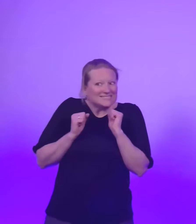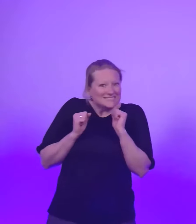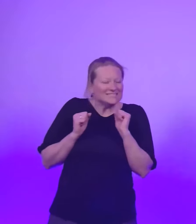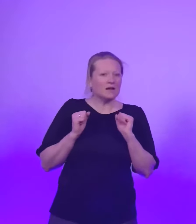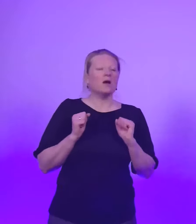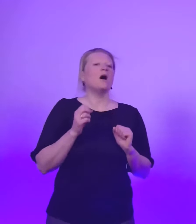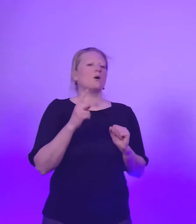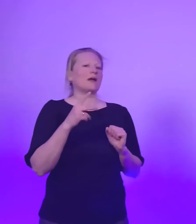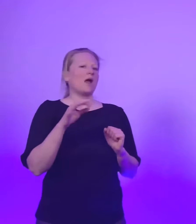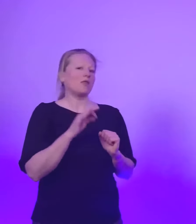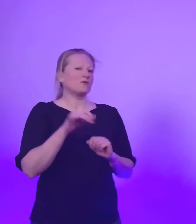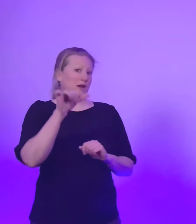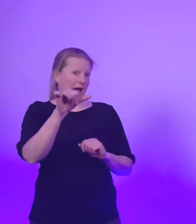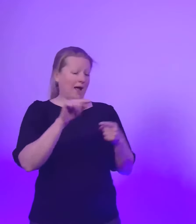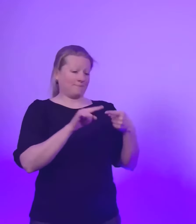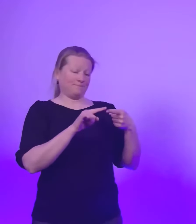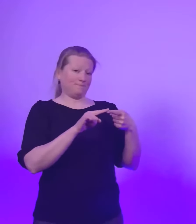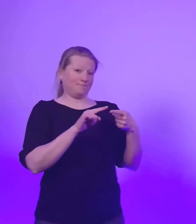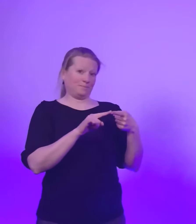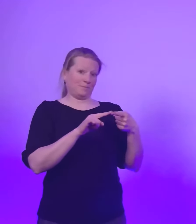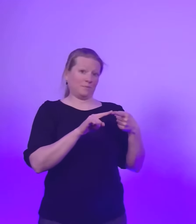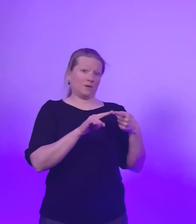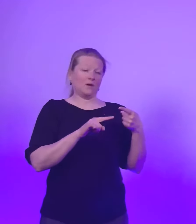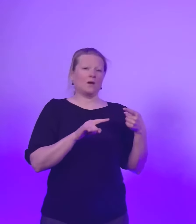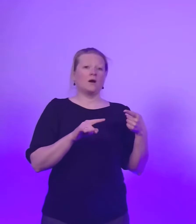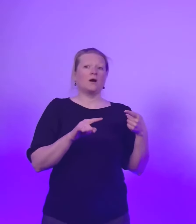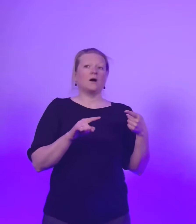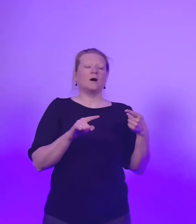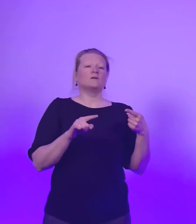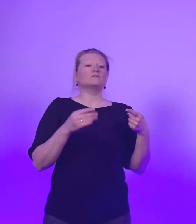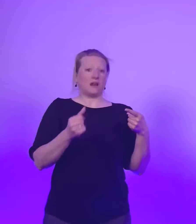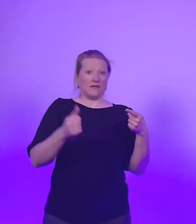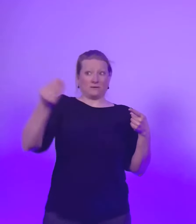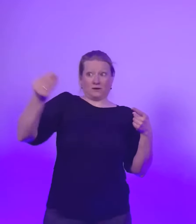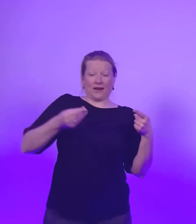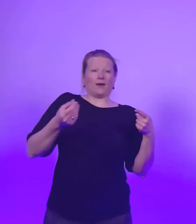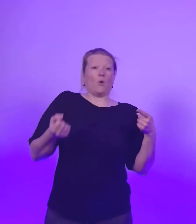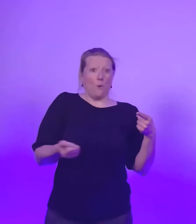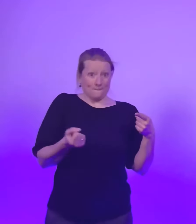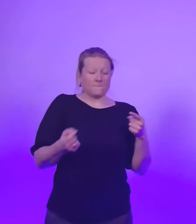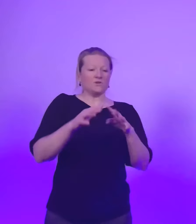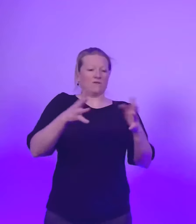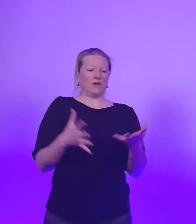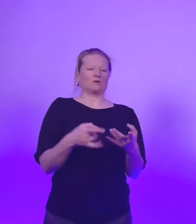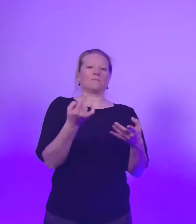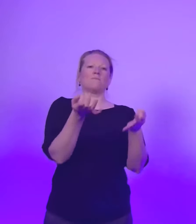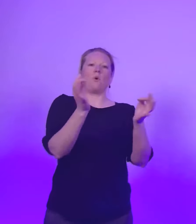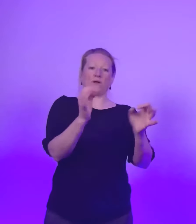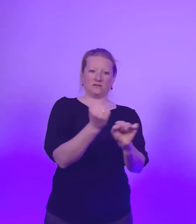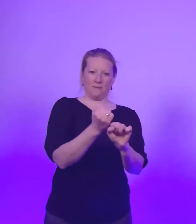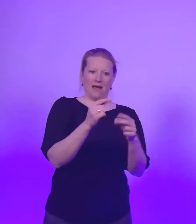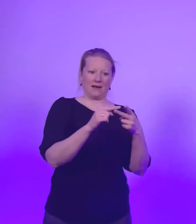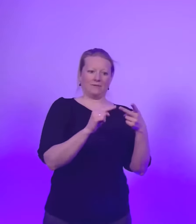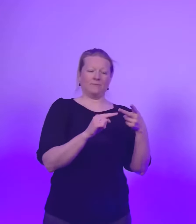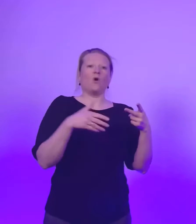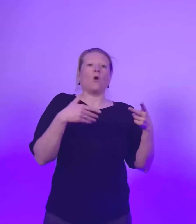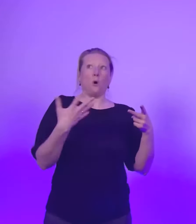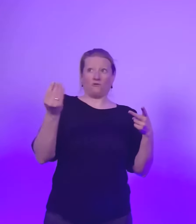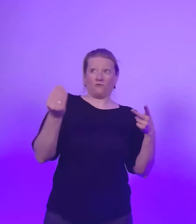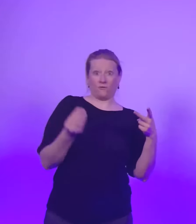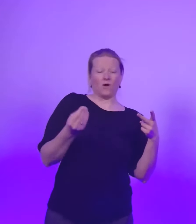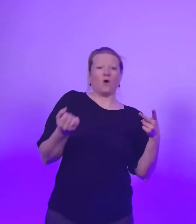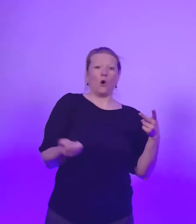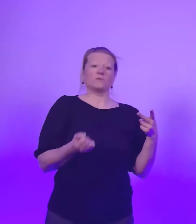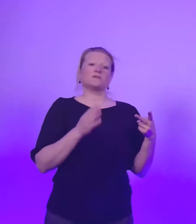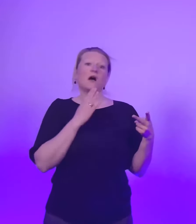A. Is om de wereld een stukje mooier te maken. B. Als je doet waar je goed in